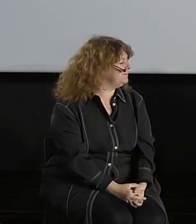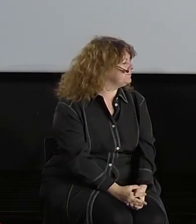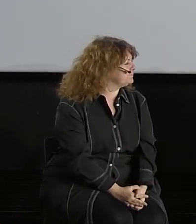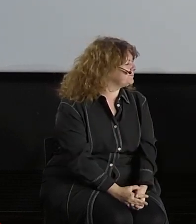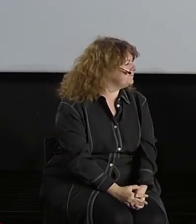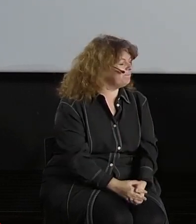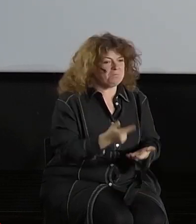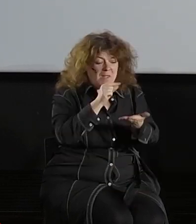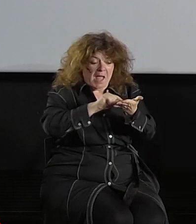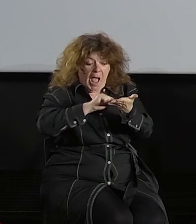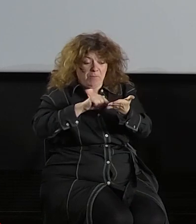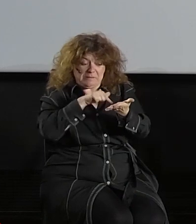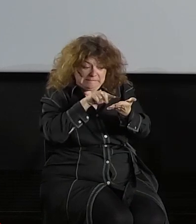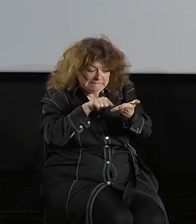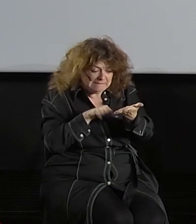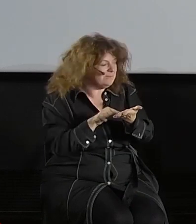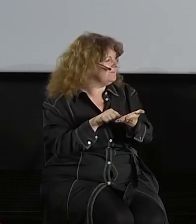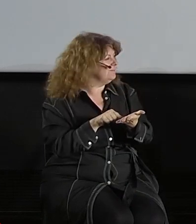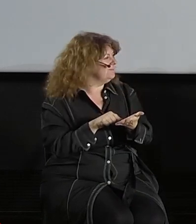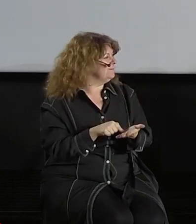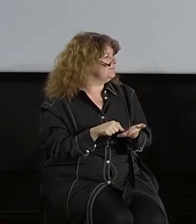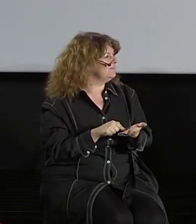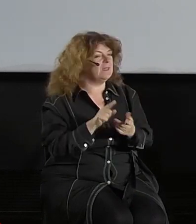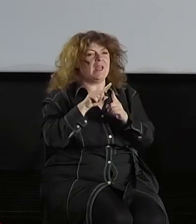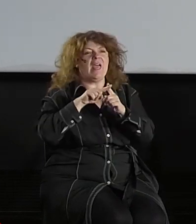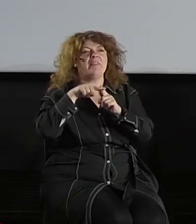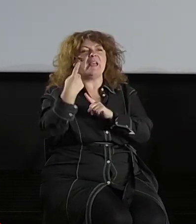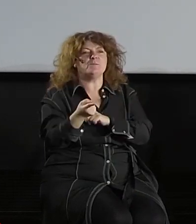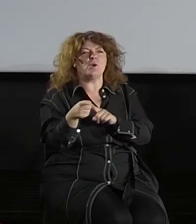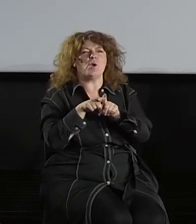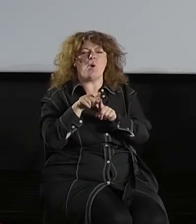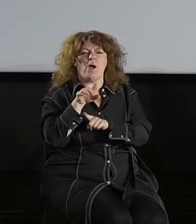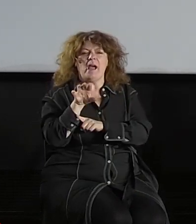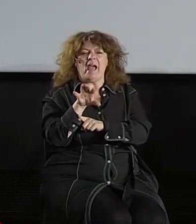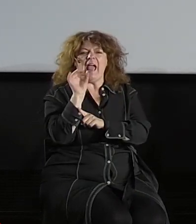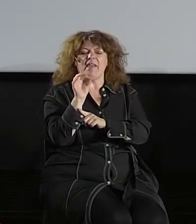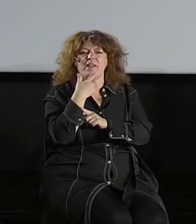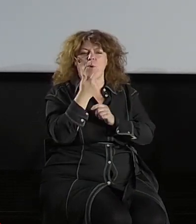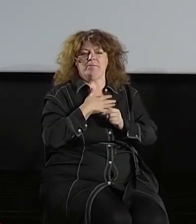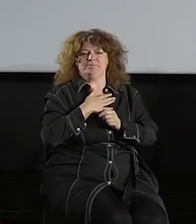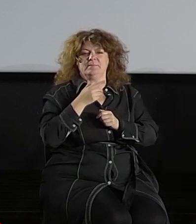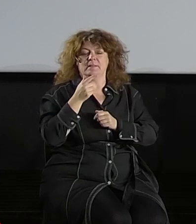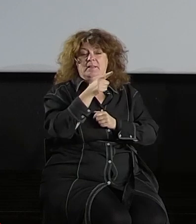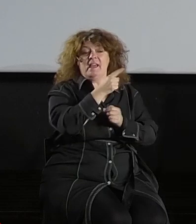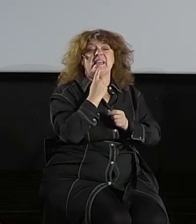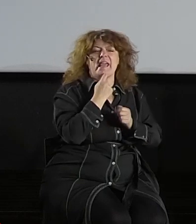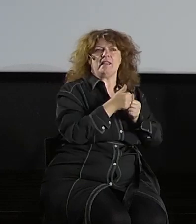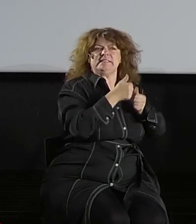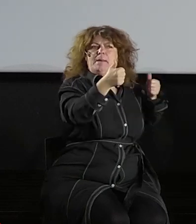por aquí Ah bueno después Eh pues la elección de separarse de su familia en genet también está como muy claro el